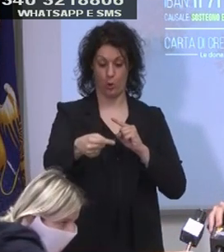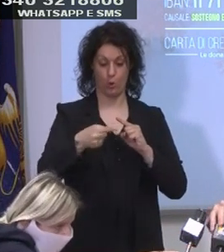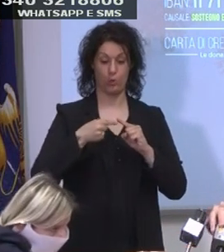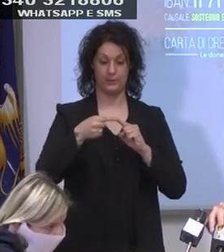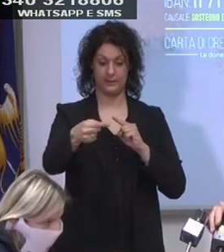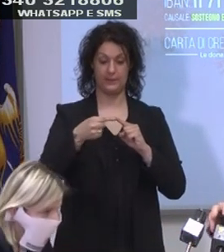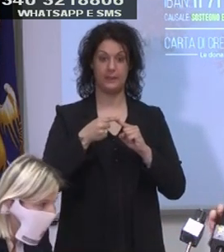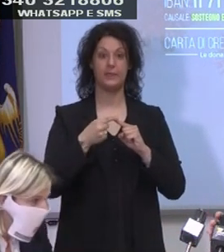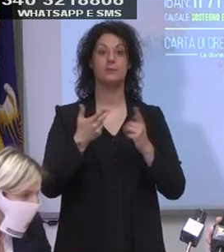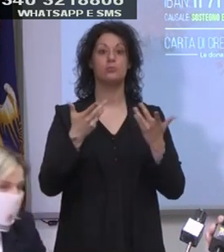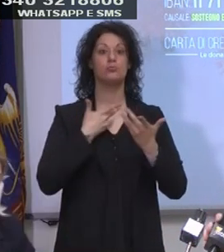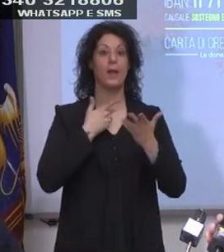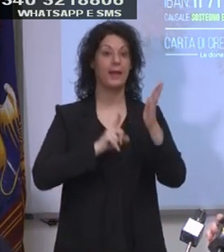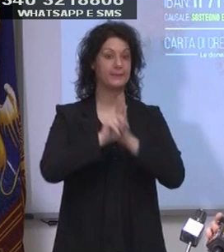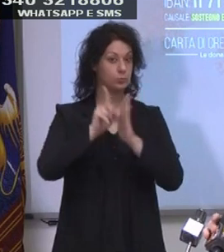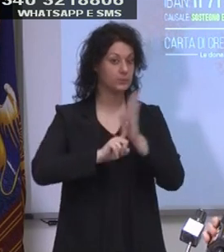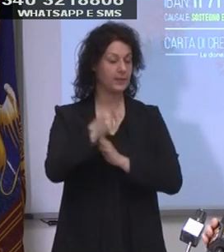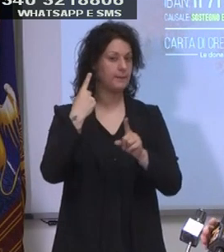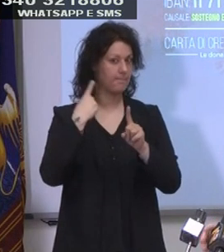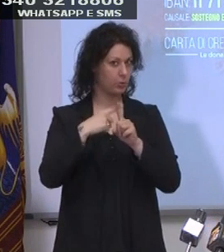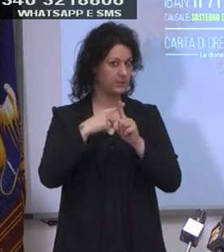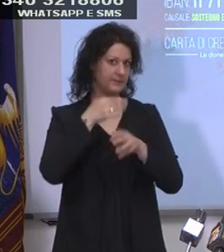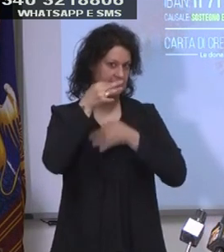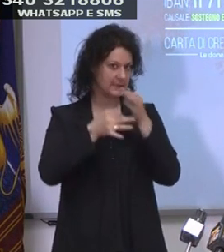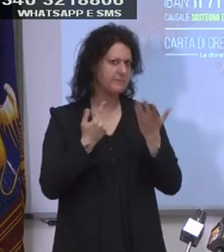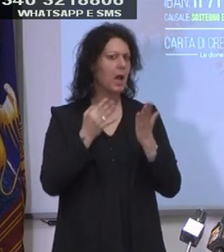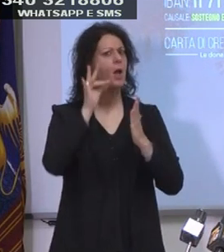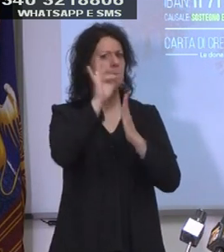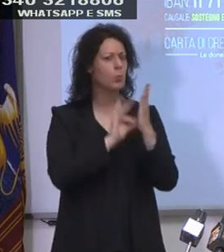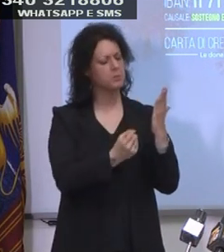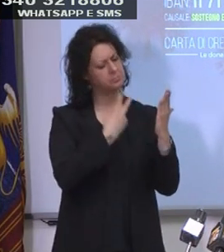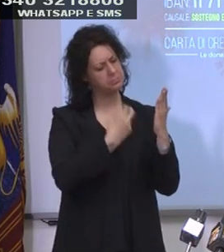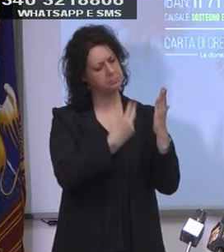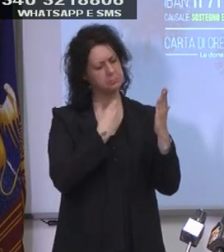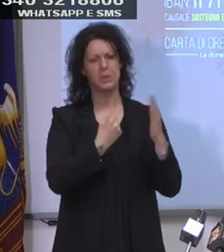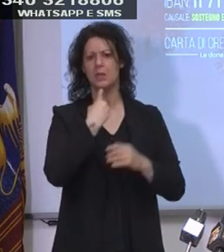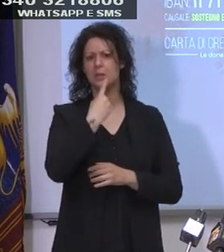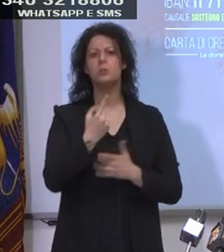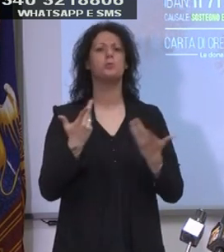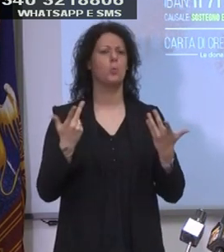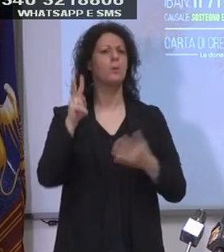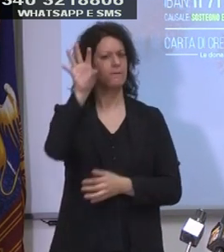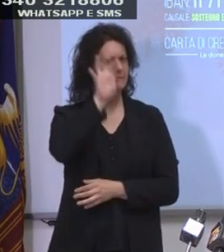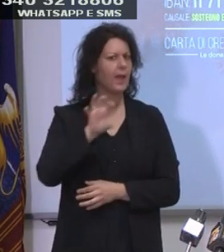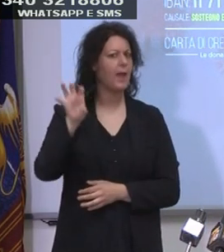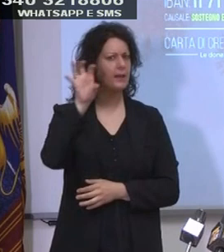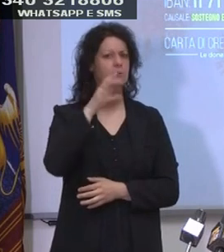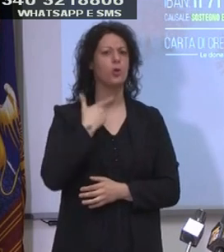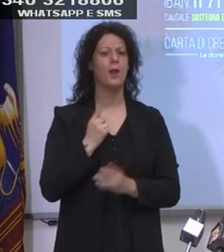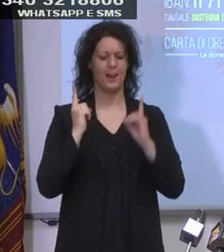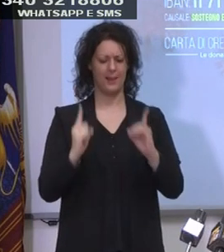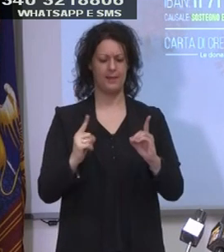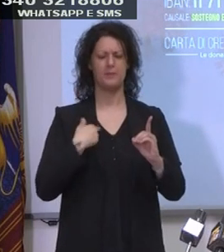risultati positivi, nel senso che tutti gli indicatori fanno capire che il Veneto ha rispettato i coefficienti indicati